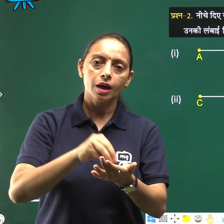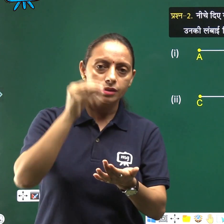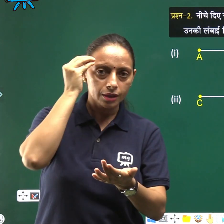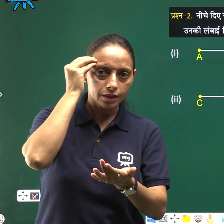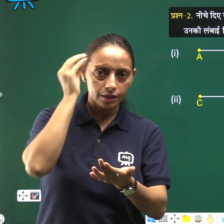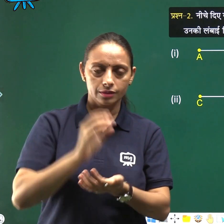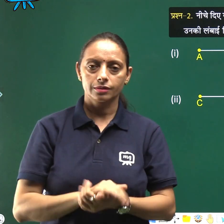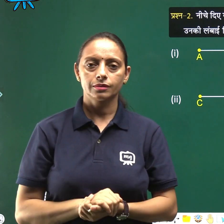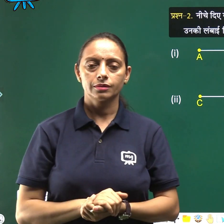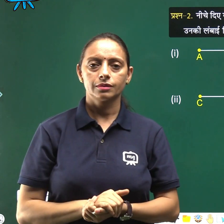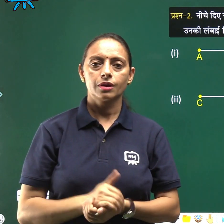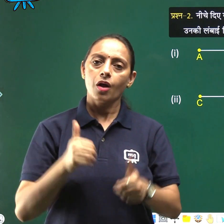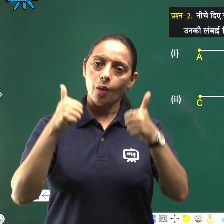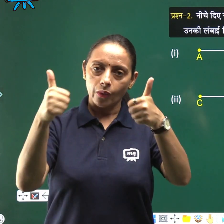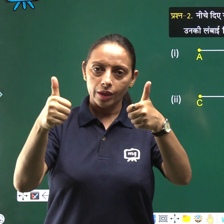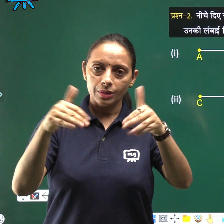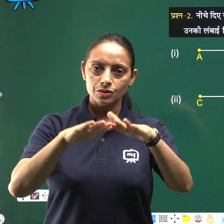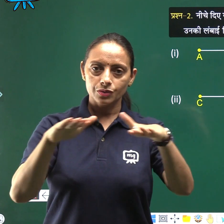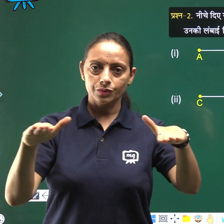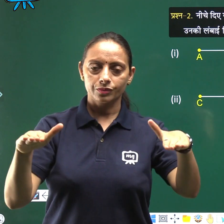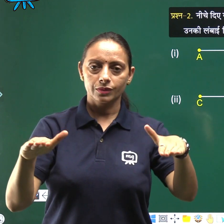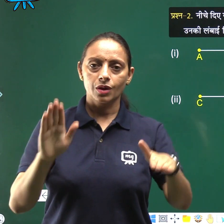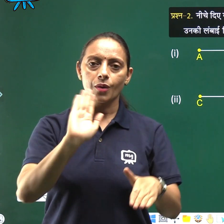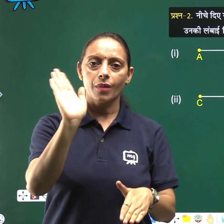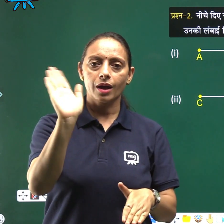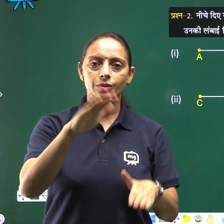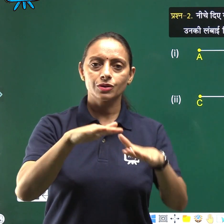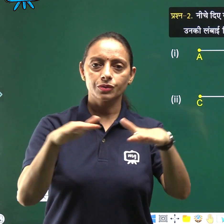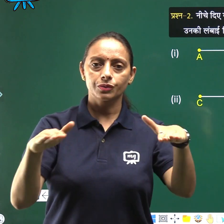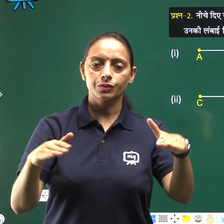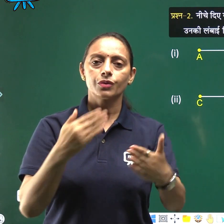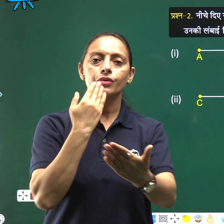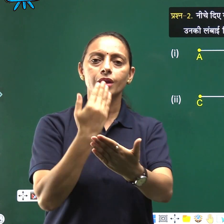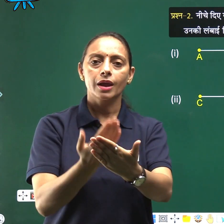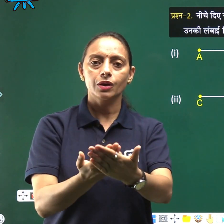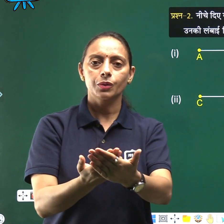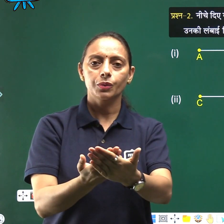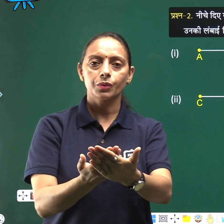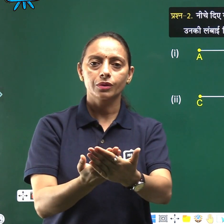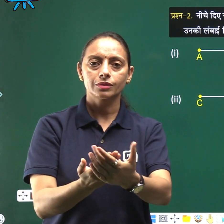करना है। ठीक है बच्चों, बाय बच्चों, थैंक यू।